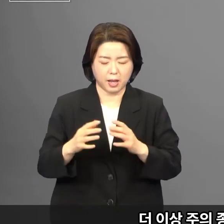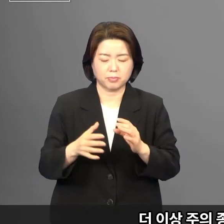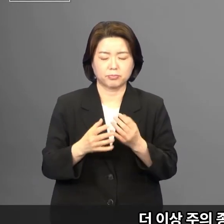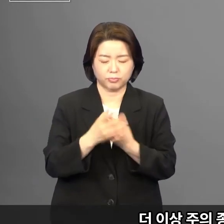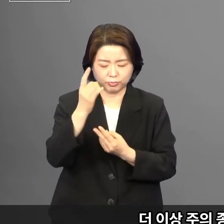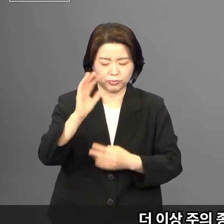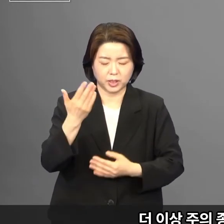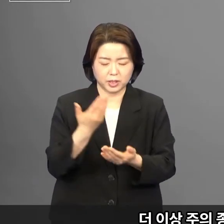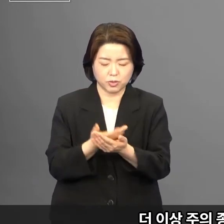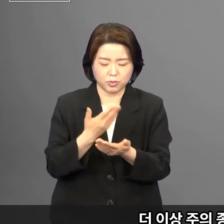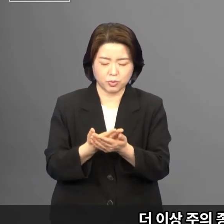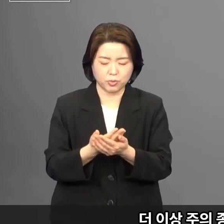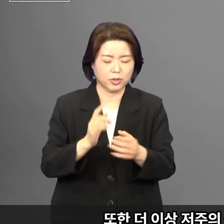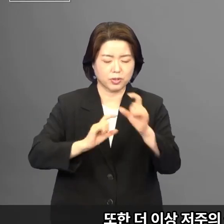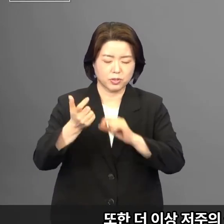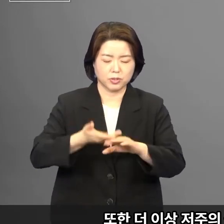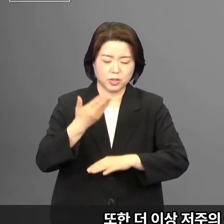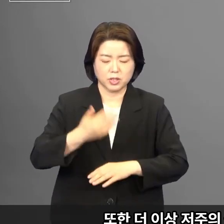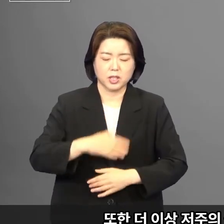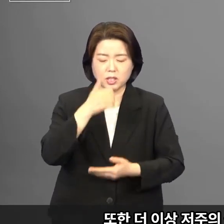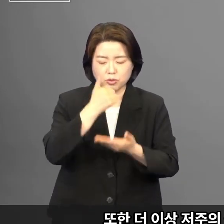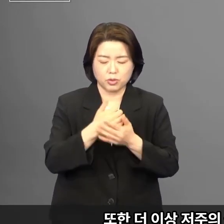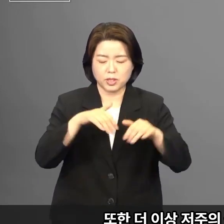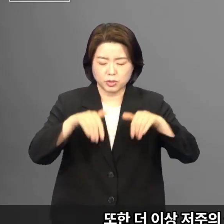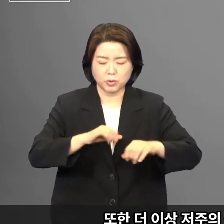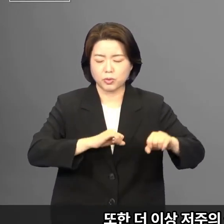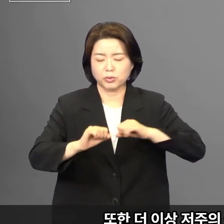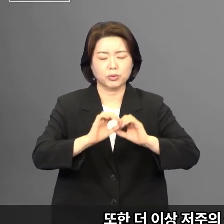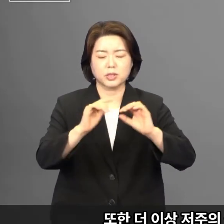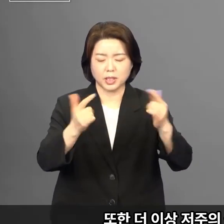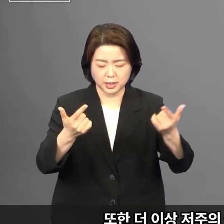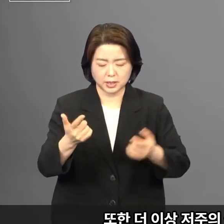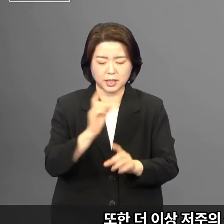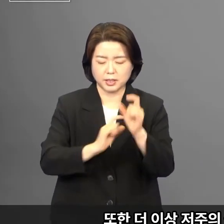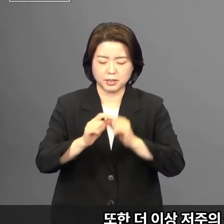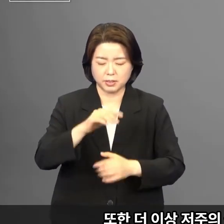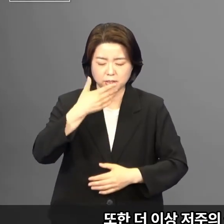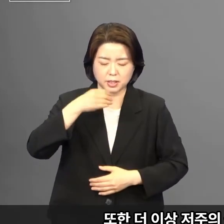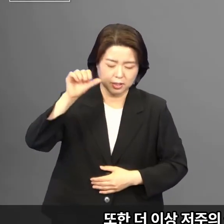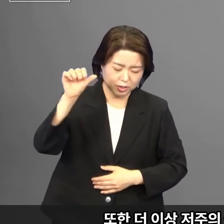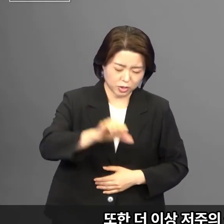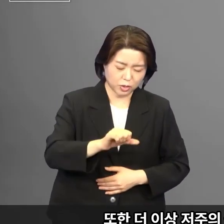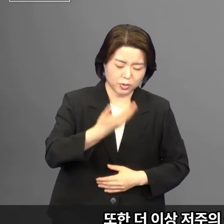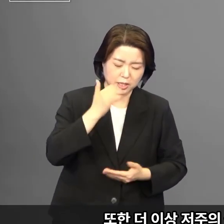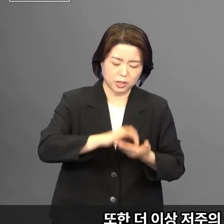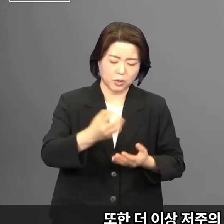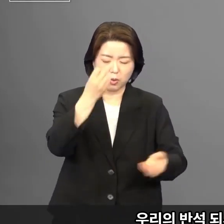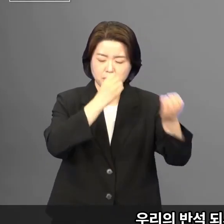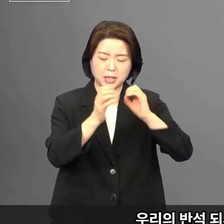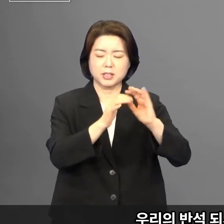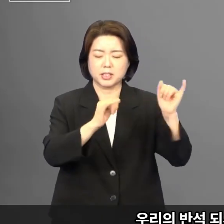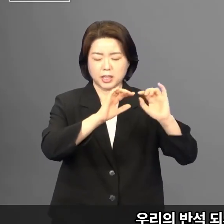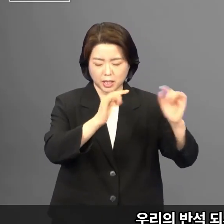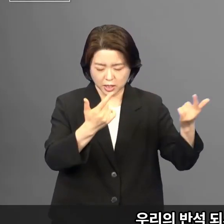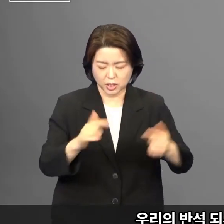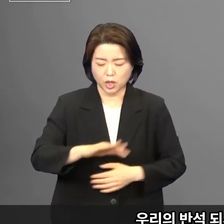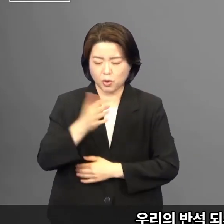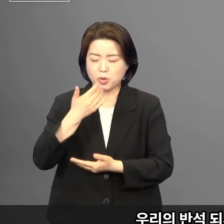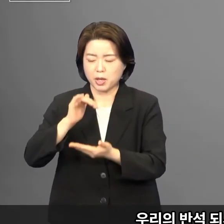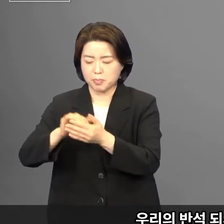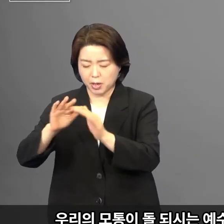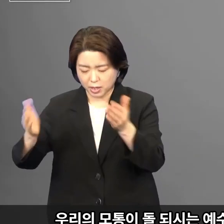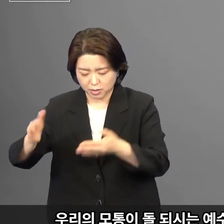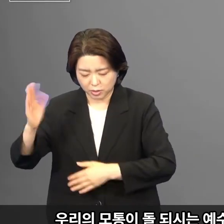죄의 종노릇하는 자 아니라, 또한 더 이상 저주의 돌멩이를 맞는 자가 아니라 우리의 반석 되시고